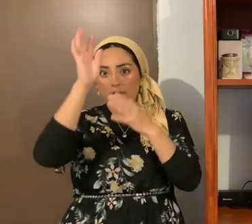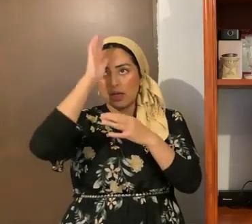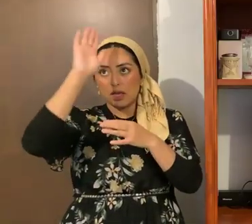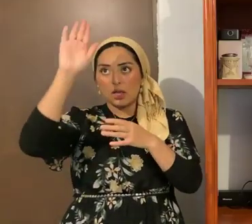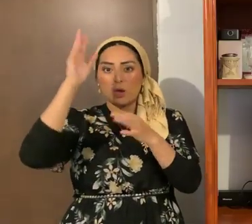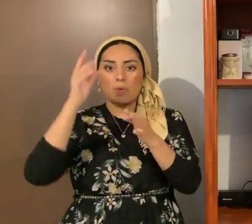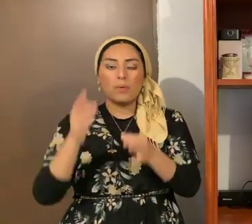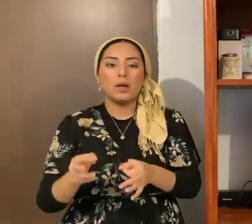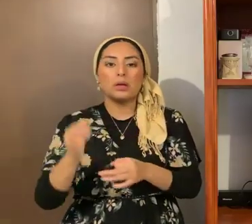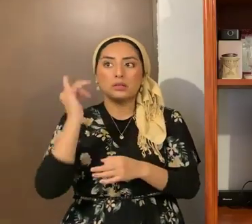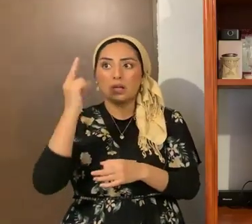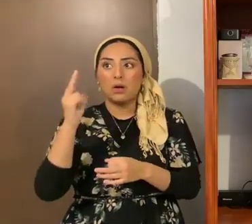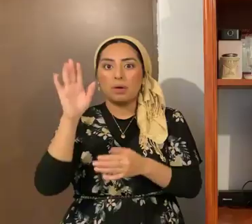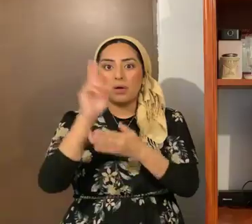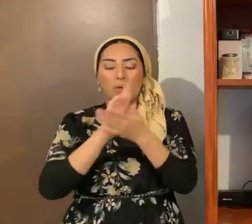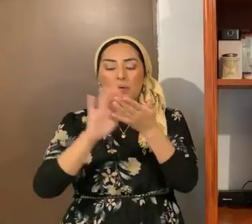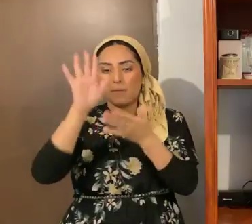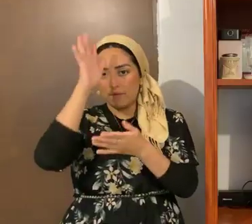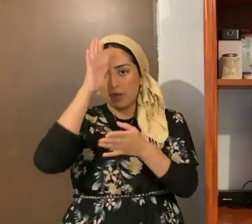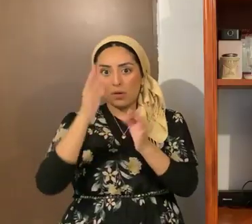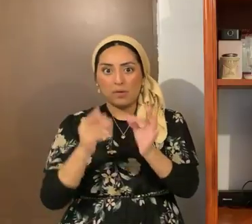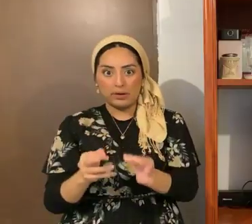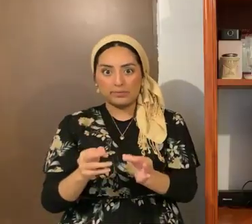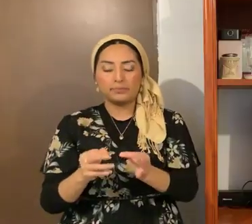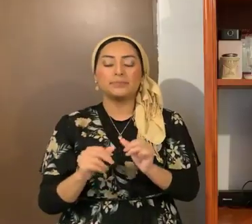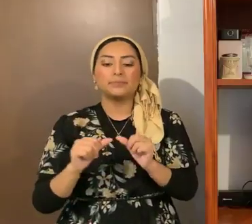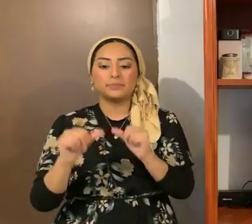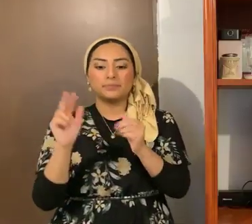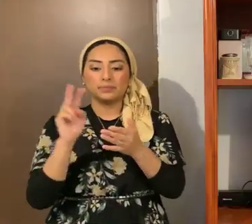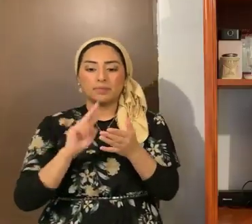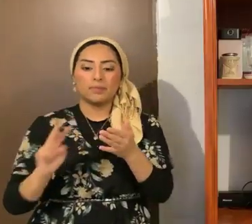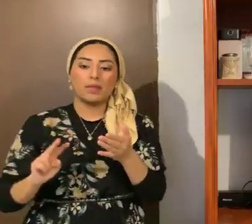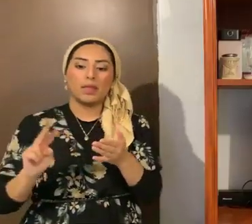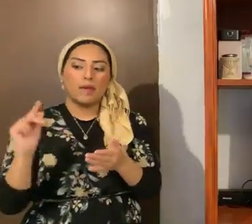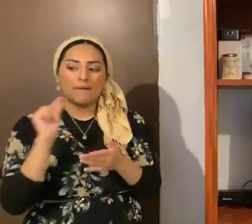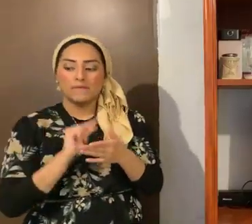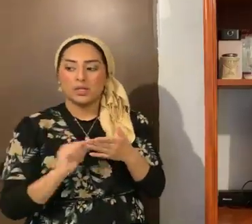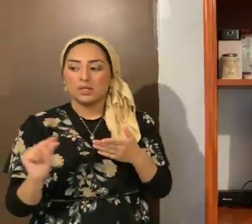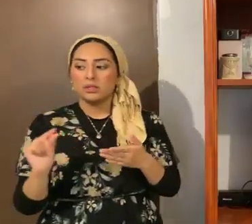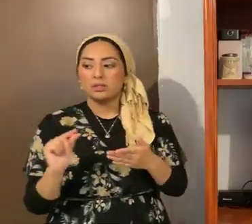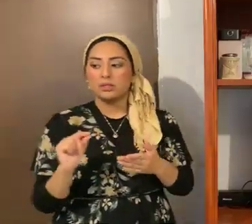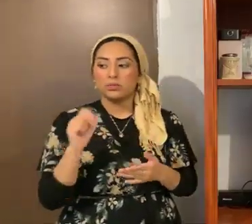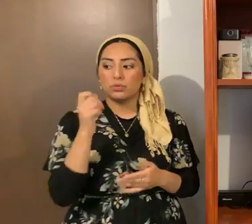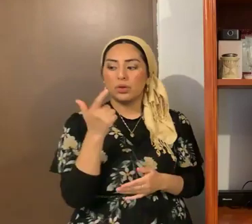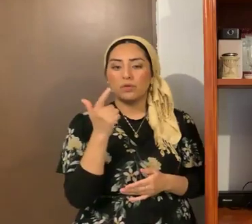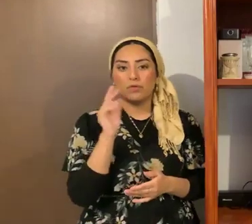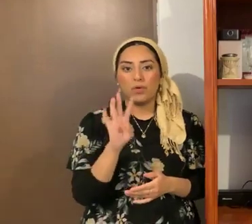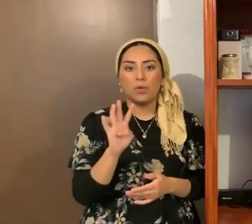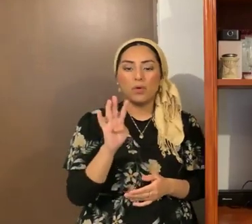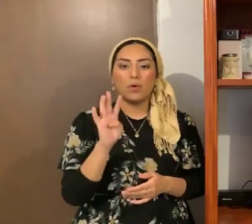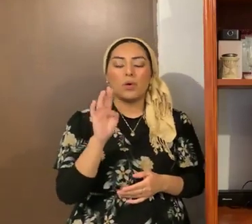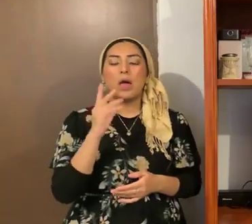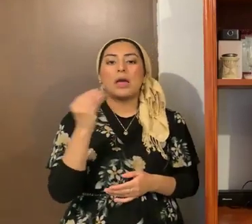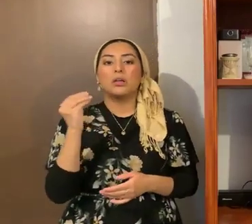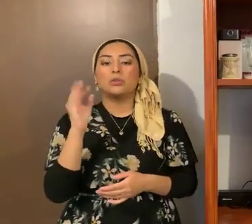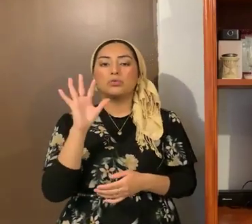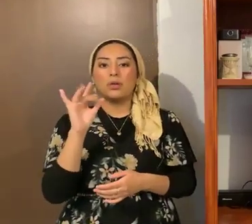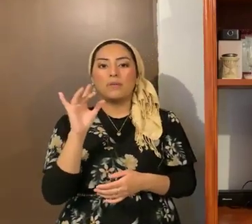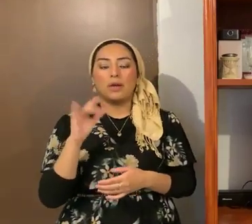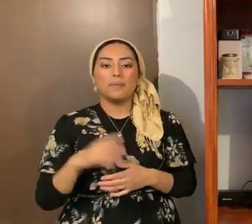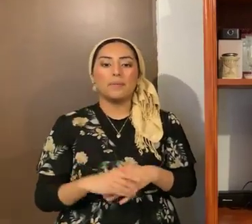voluntad de Yahweh. Ahora, vamos a seguir leyendo el verso 24, Saquén, y 25.